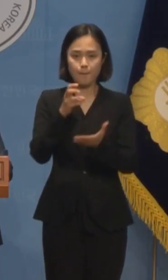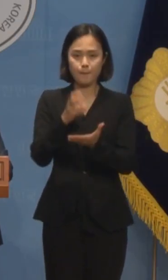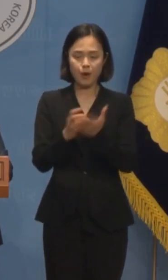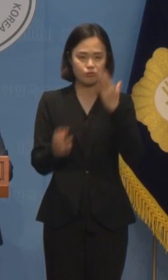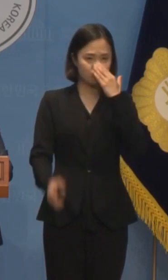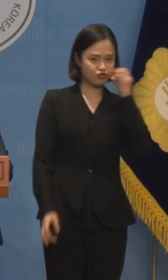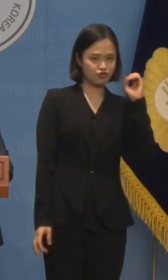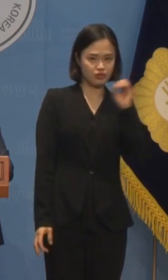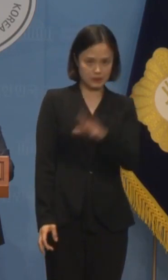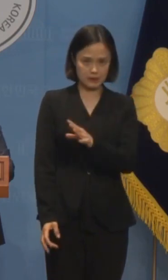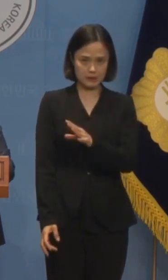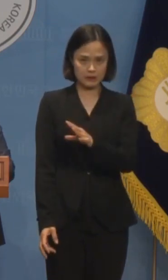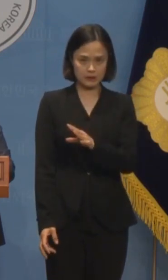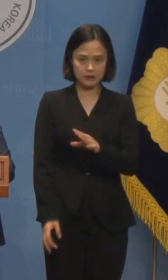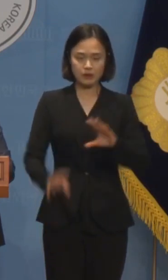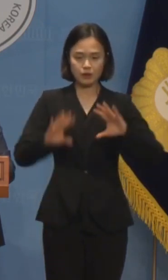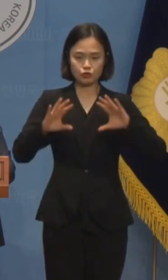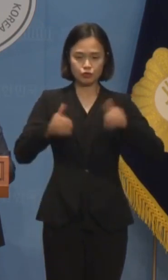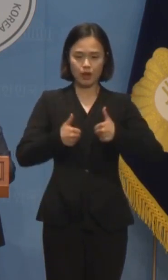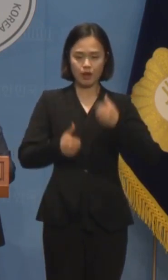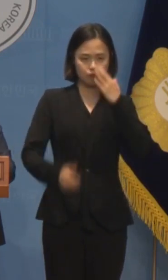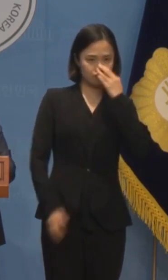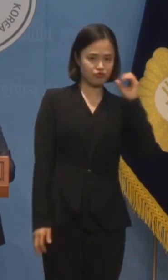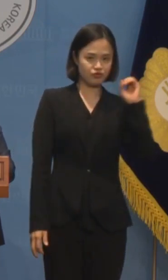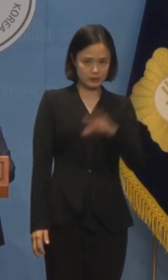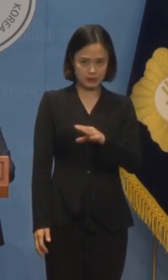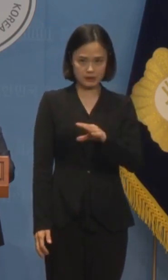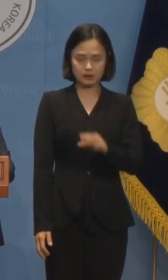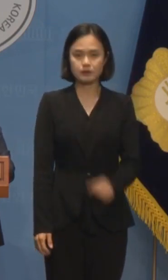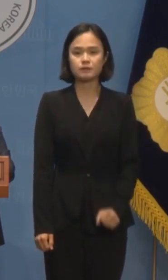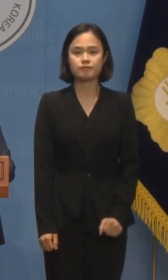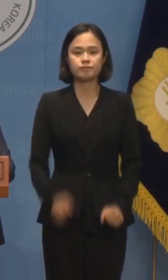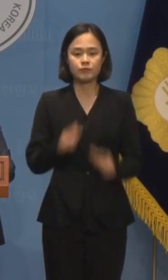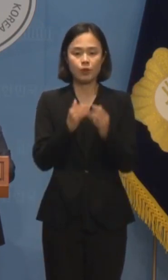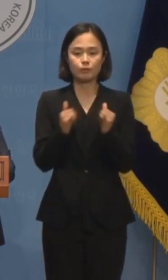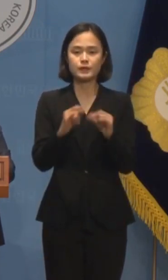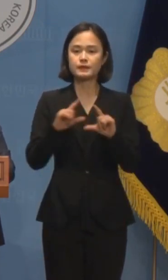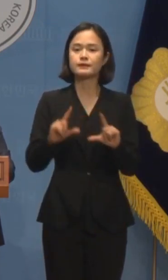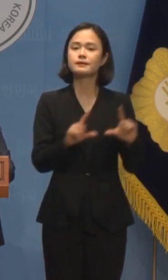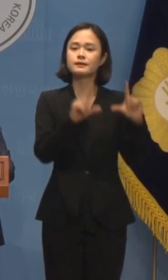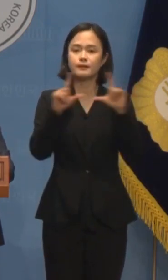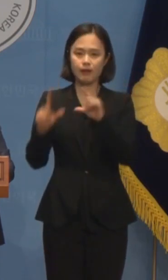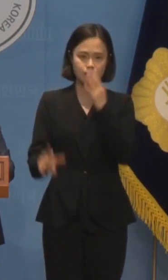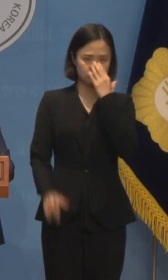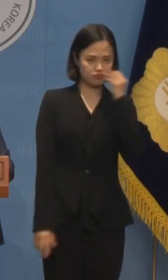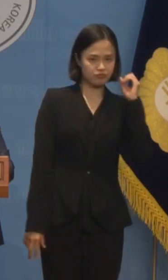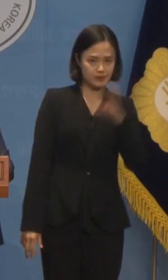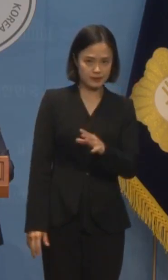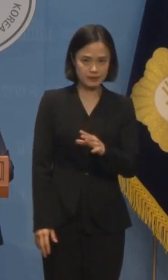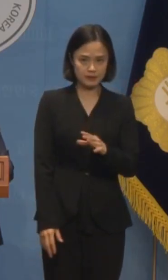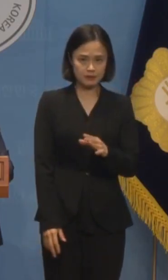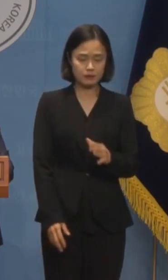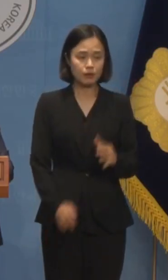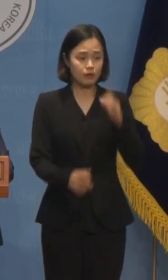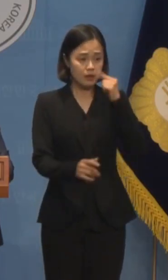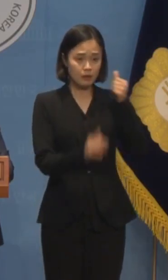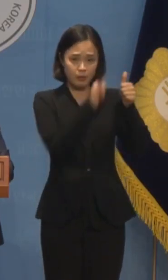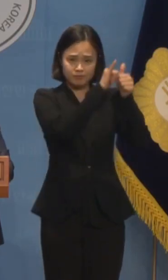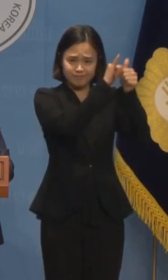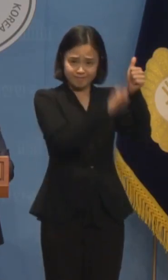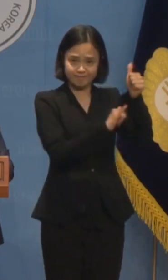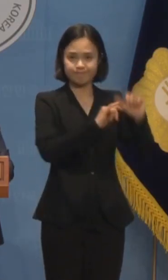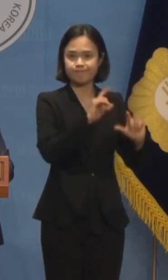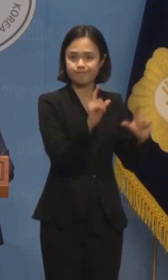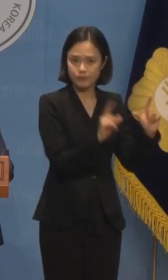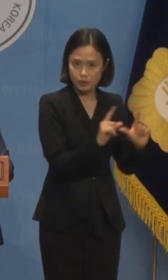법 집행과 시행령 통치, 민생위기, 친일 매국행위, 전쟁위기 고조,